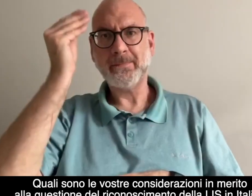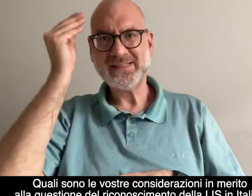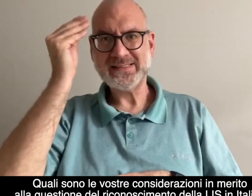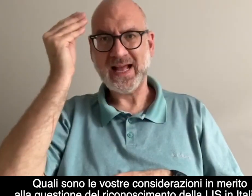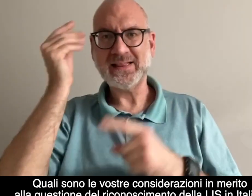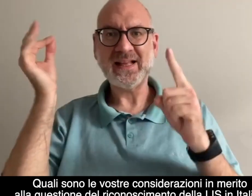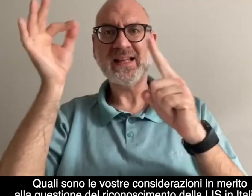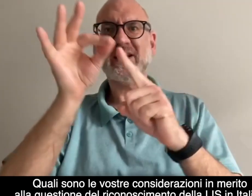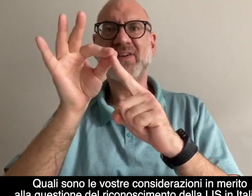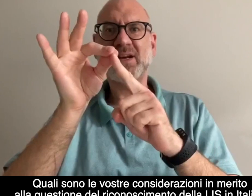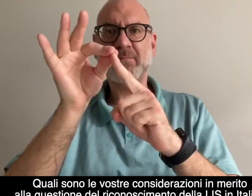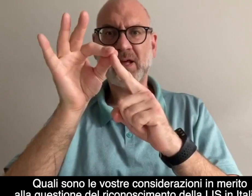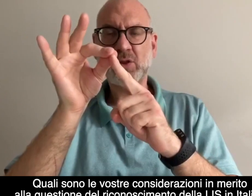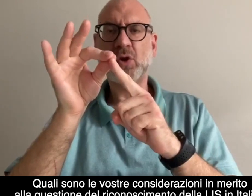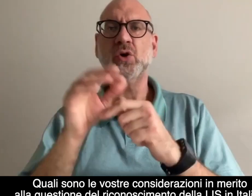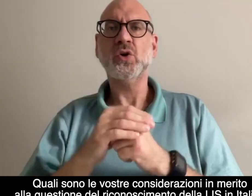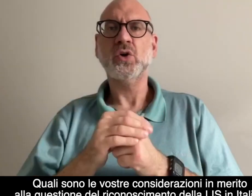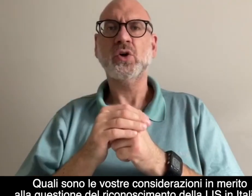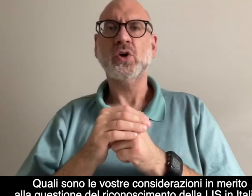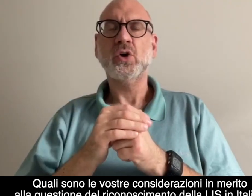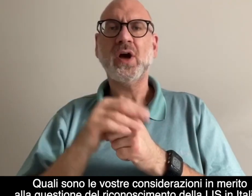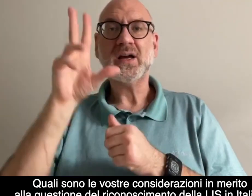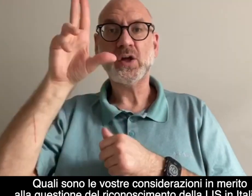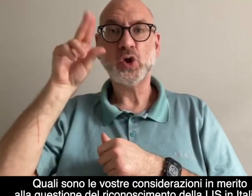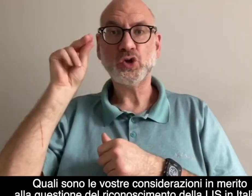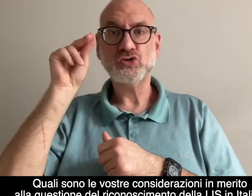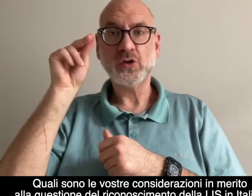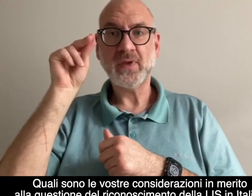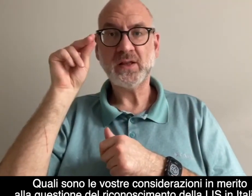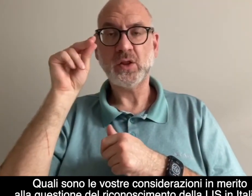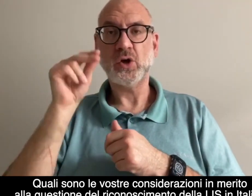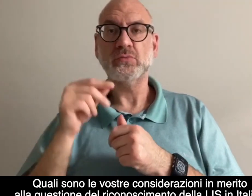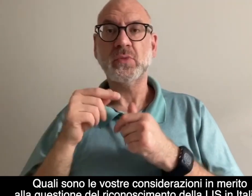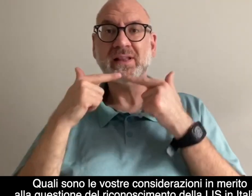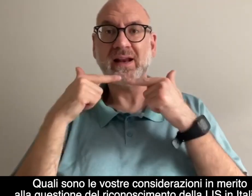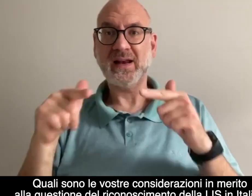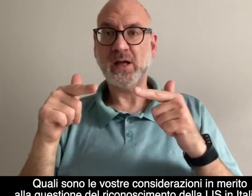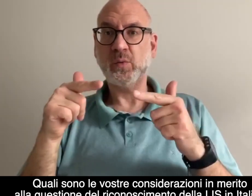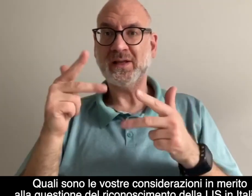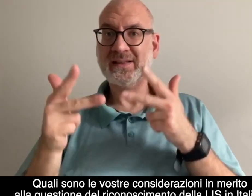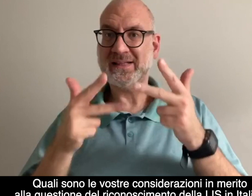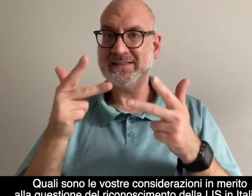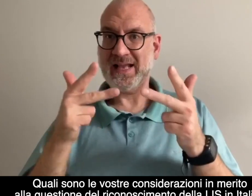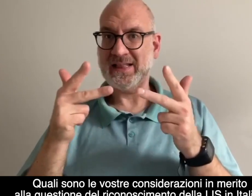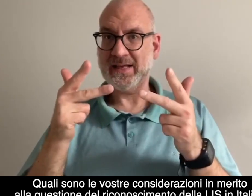quali sono le vostre rivelazioni in merito alla questione del riconoscimento della lis in